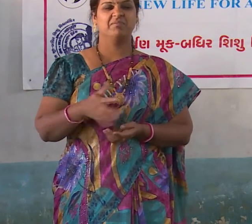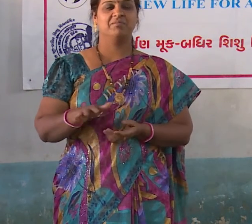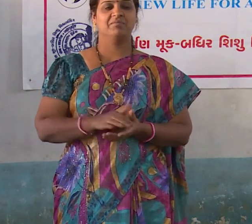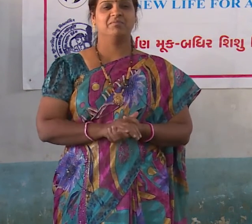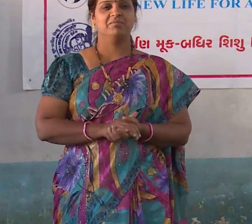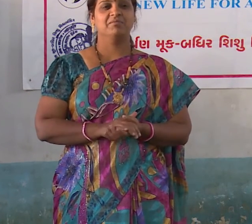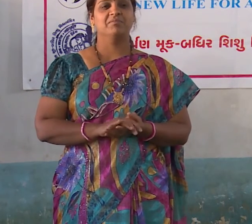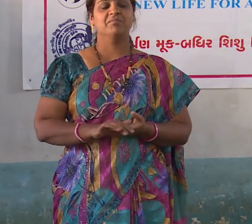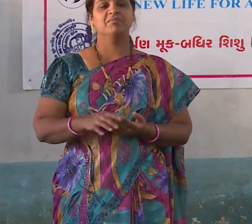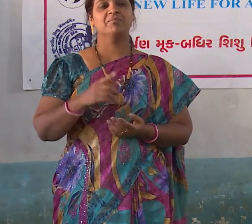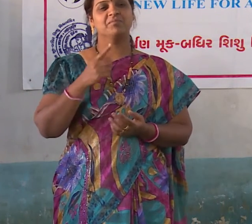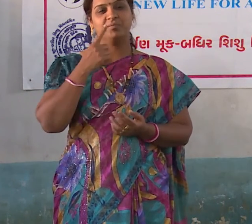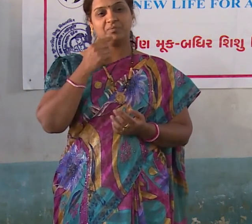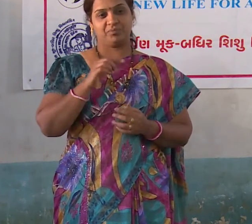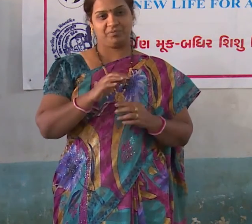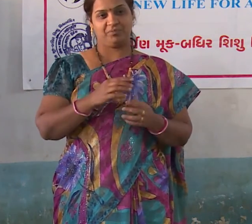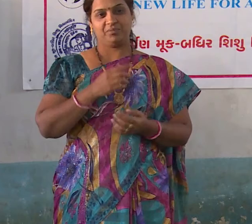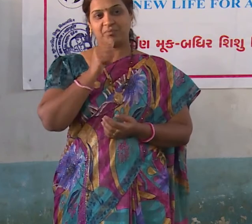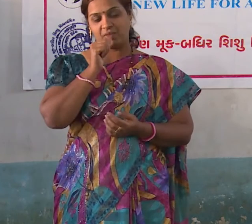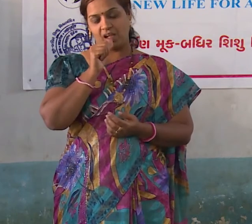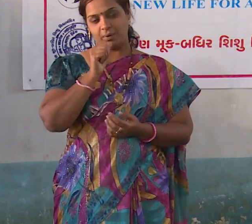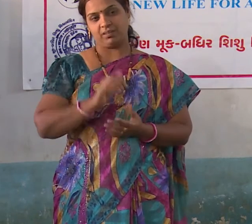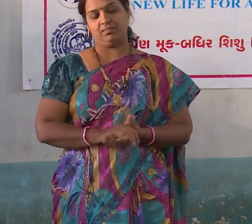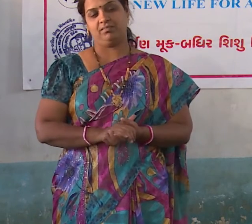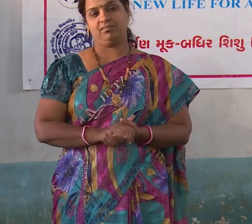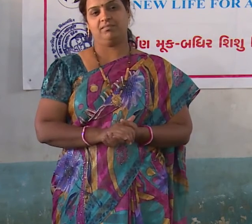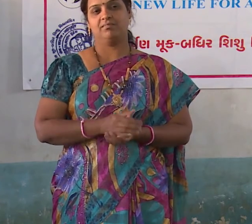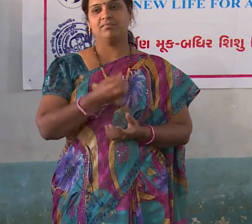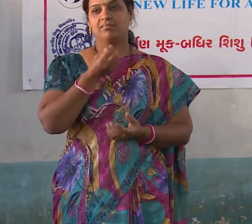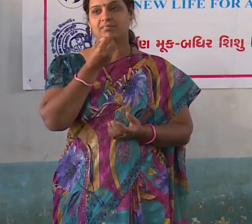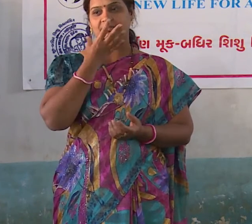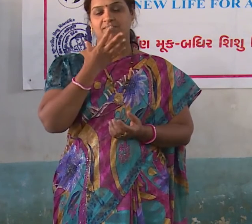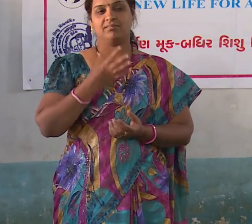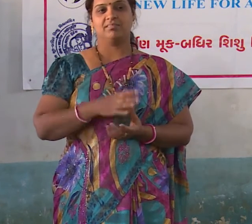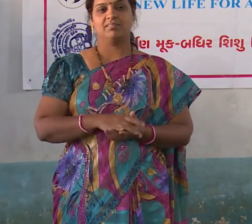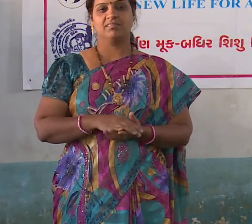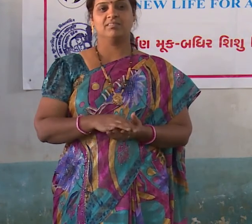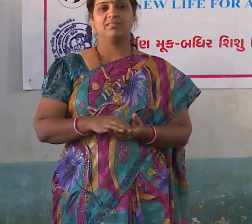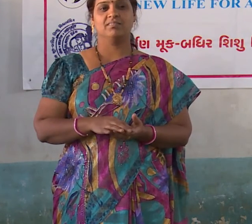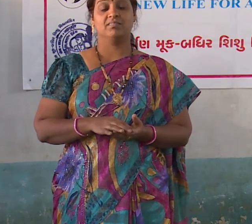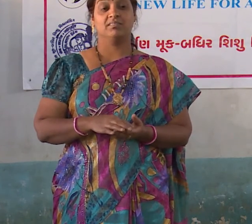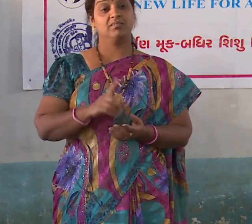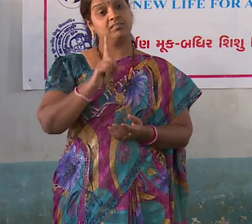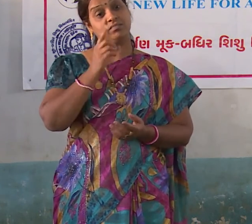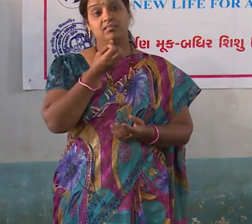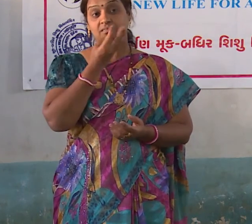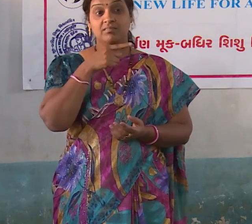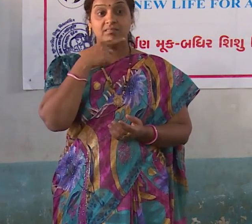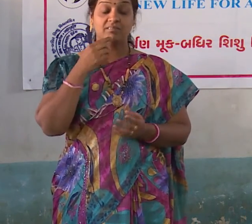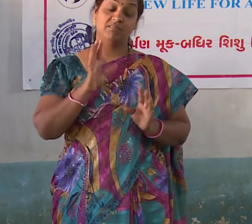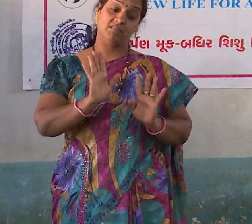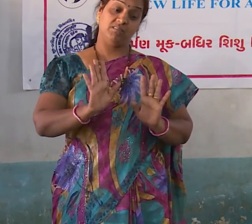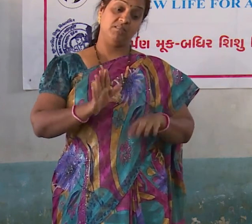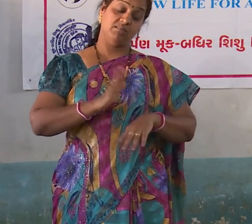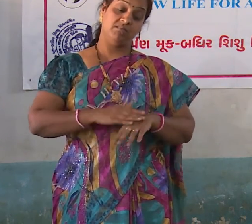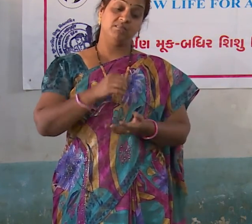करती, पानी टच करता है। लेकिन कमल को वो तो एकदम न्यारा और प्यारा। बताया